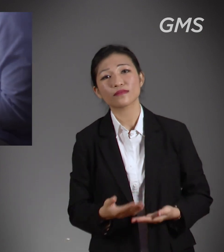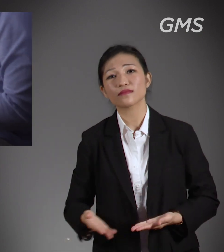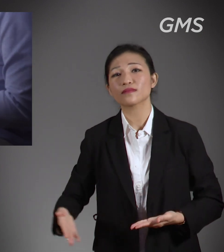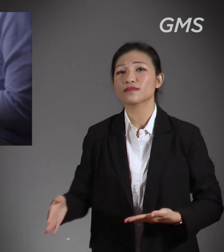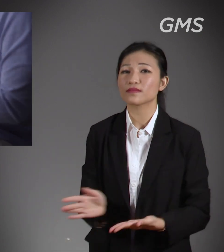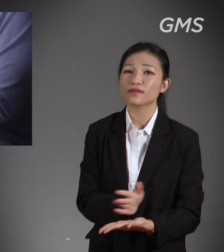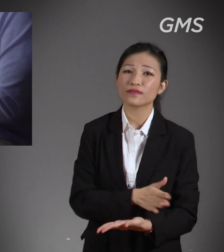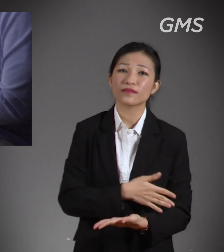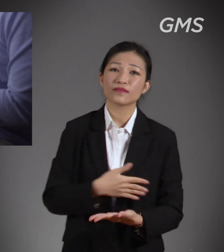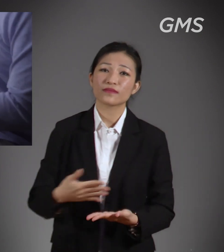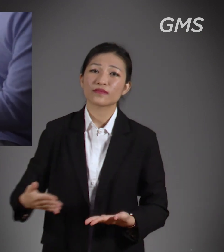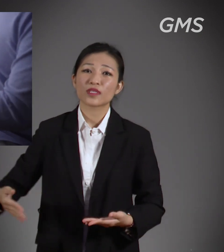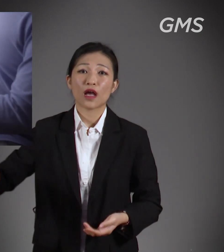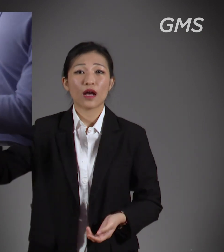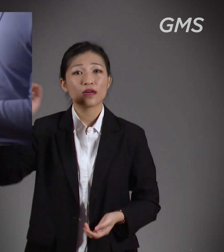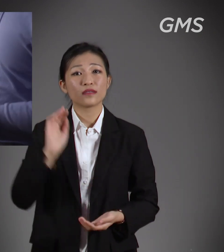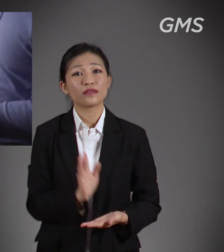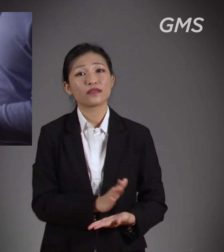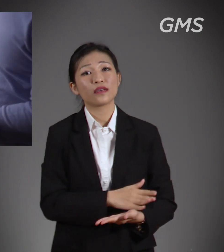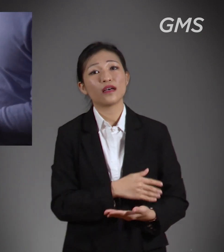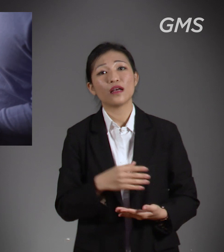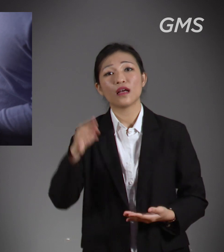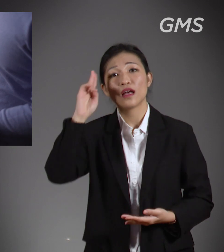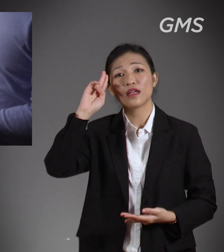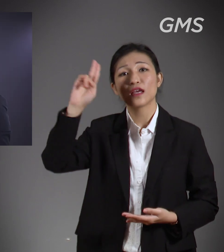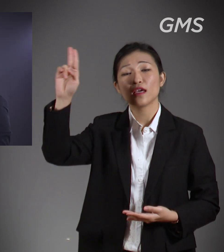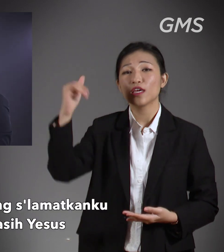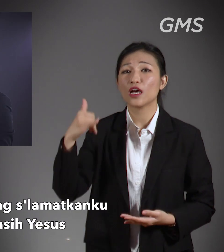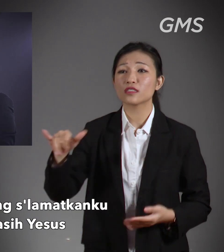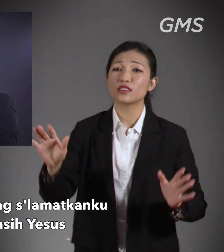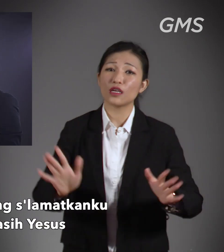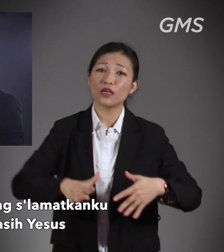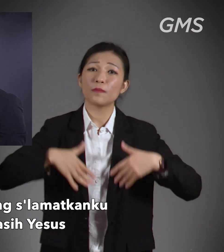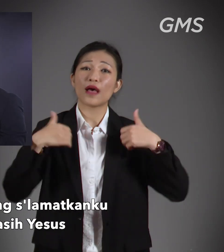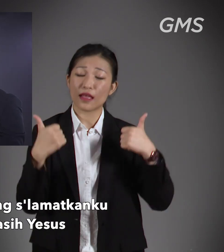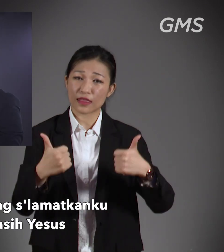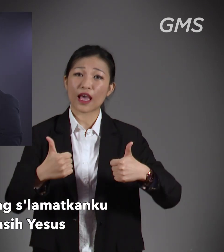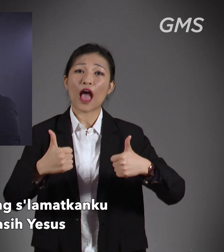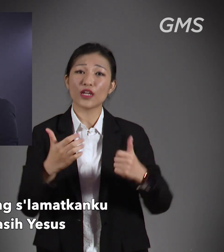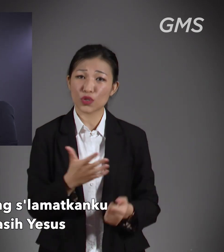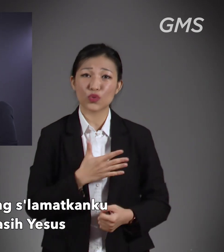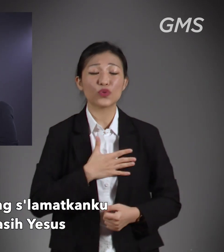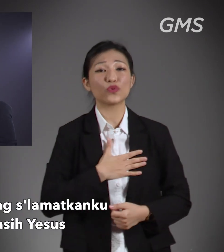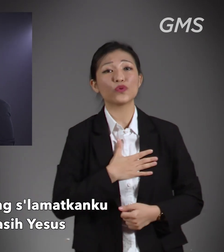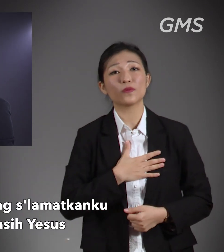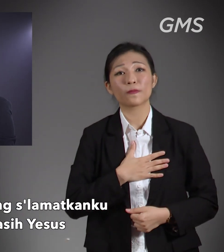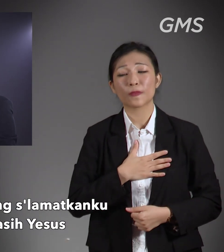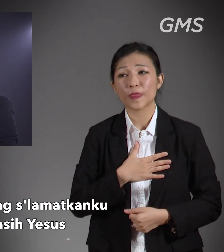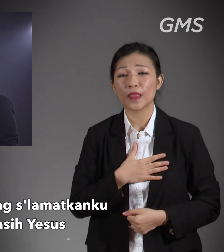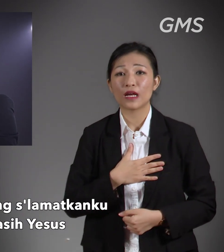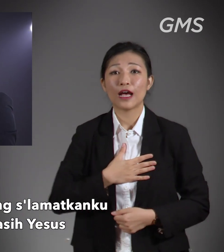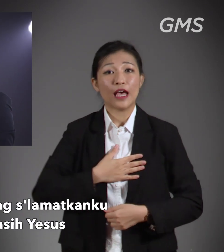Dengan segenap hatimu. Kau Tuhan yang selamatkanku.